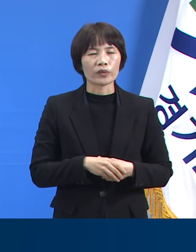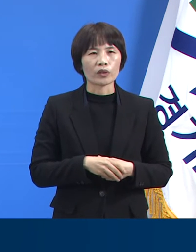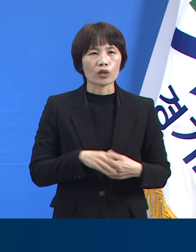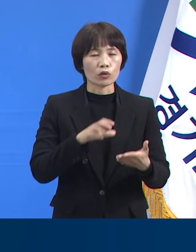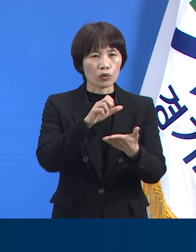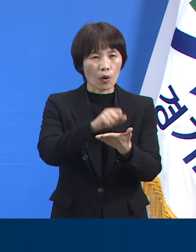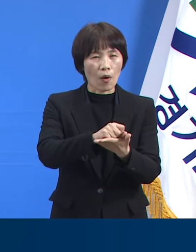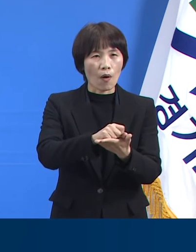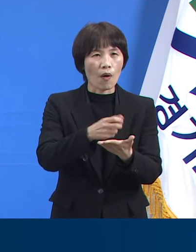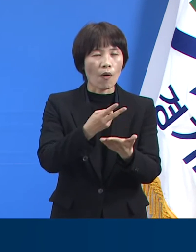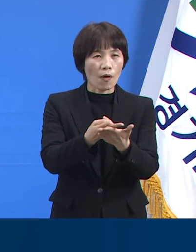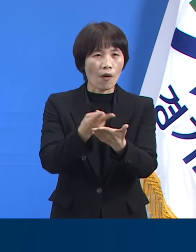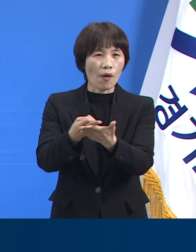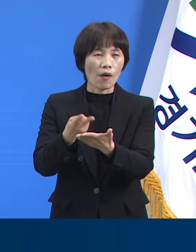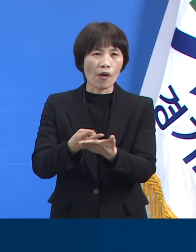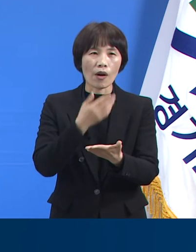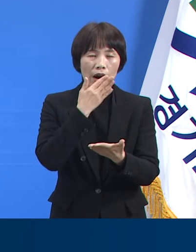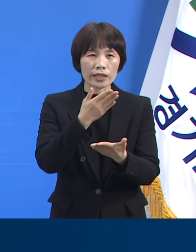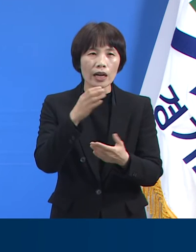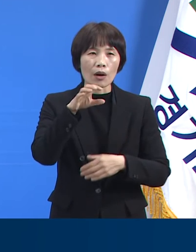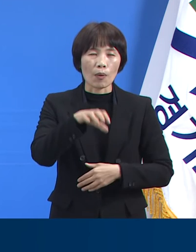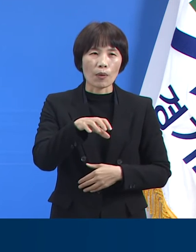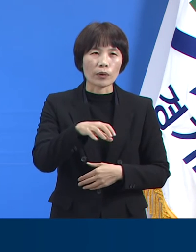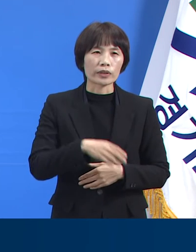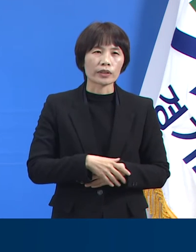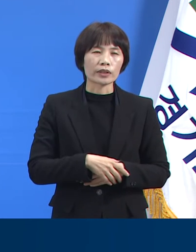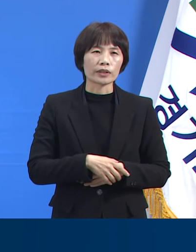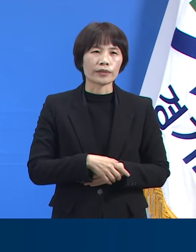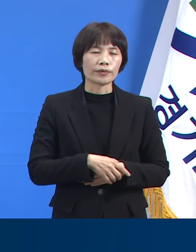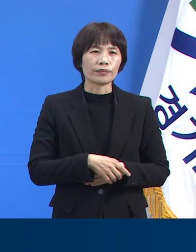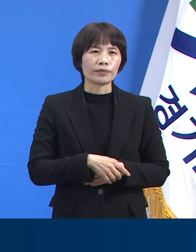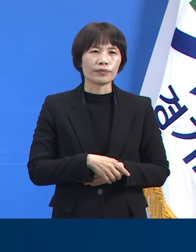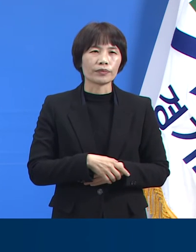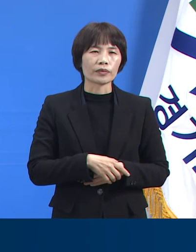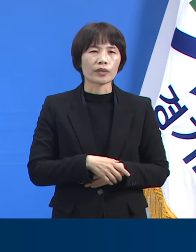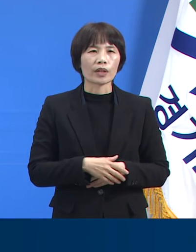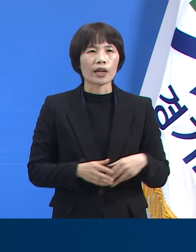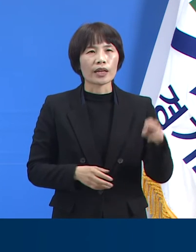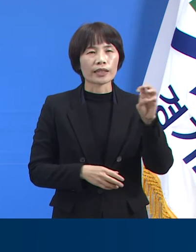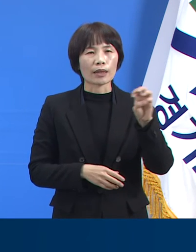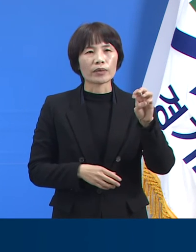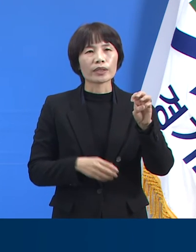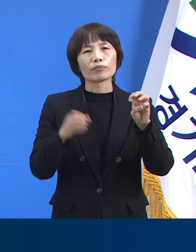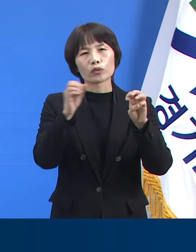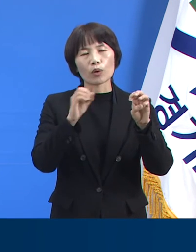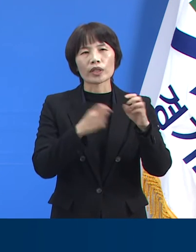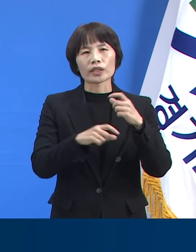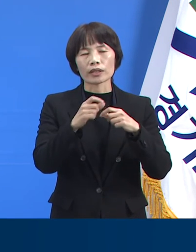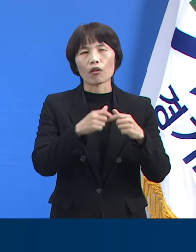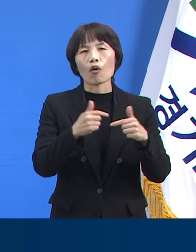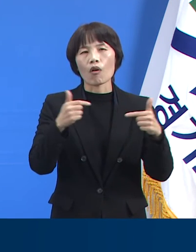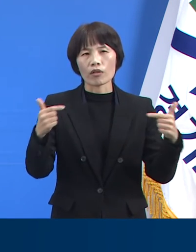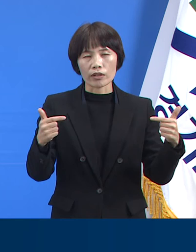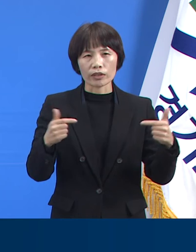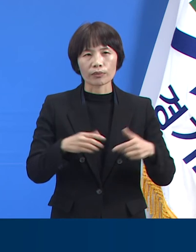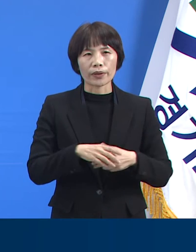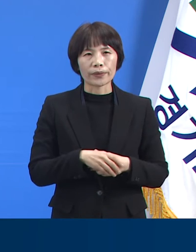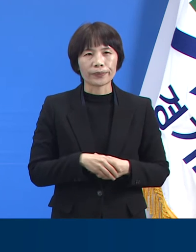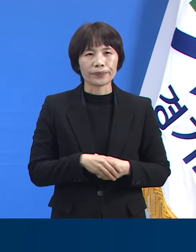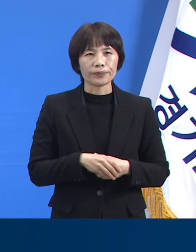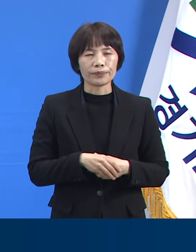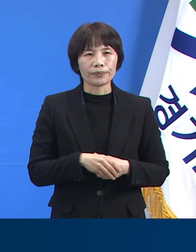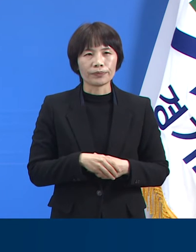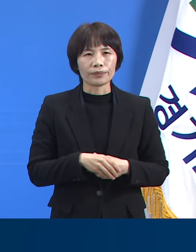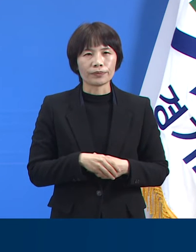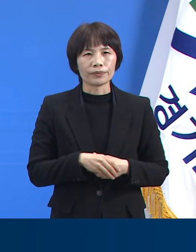병상은 252병상에서 282병상으로 30병상 증가했으며, 가동률은